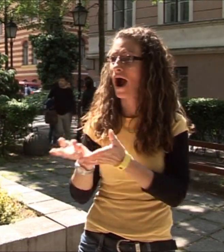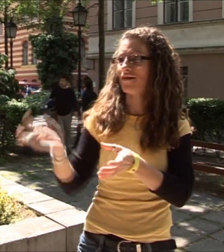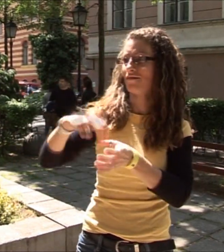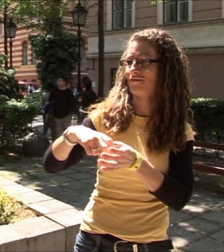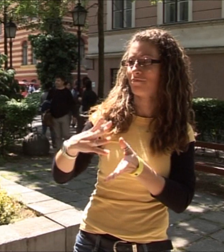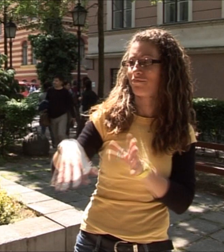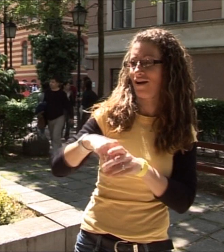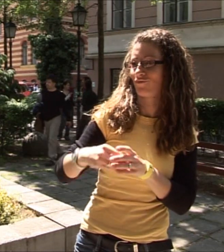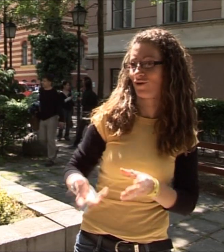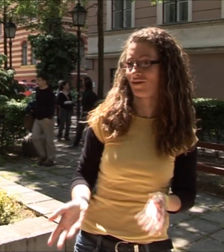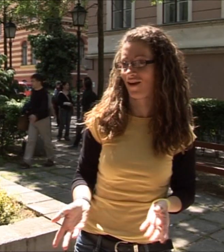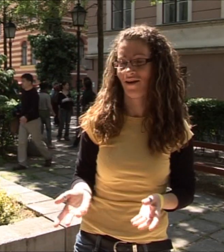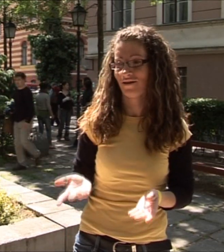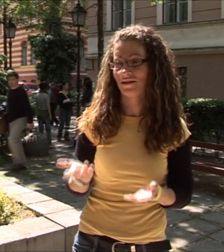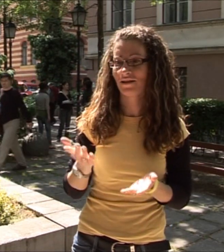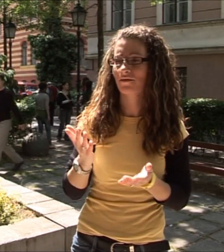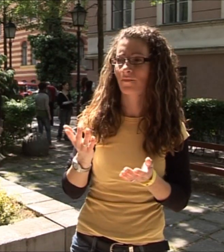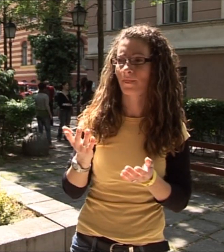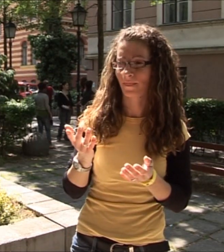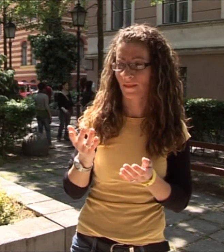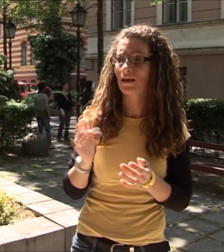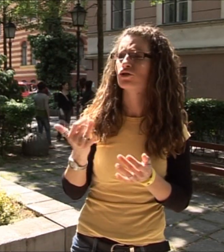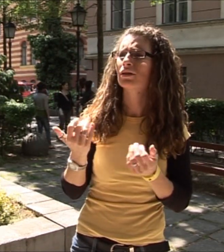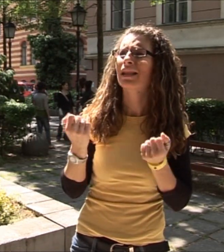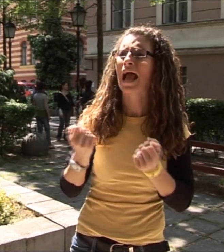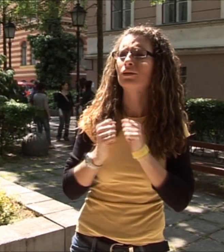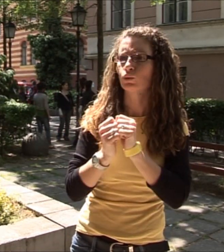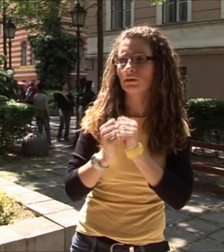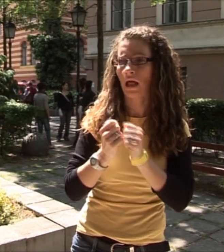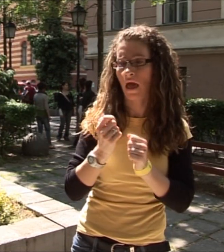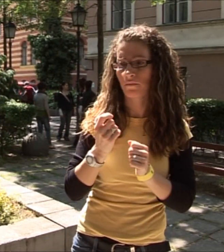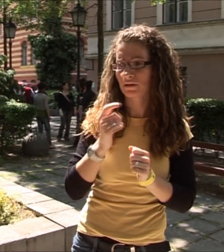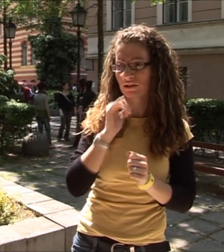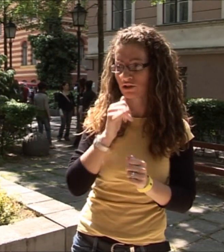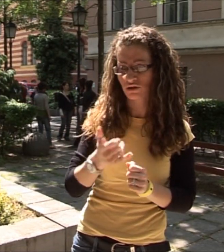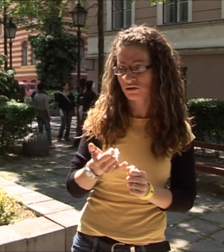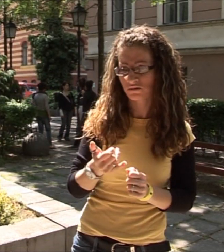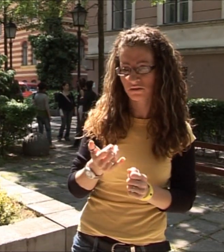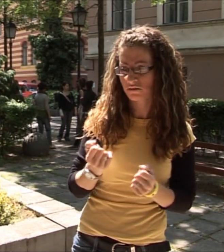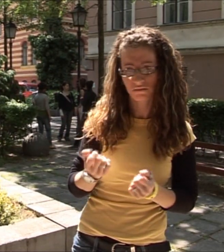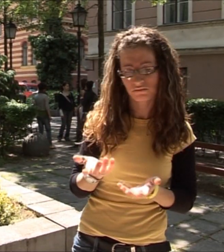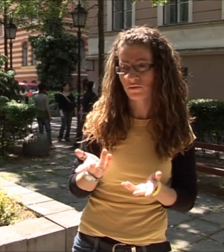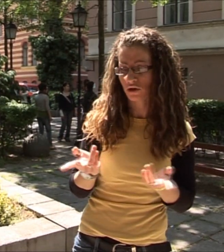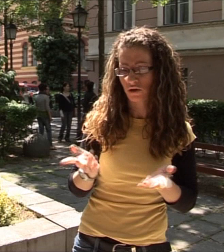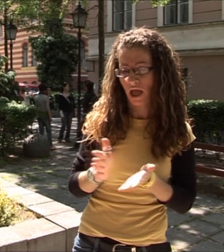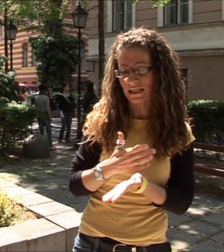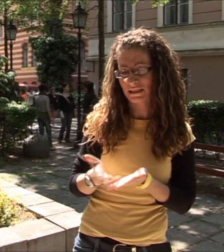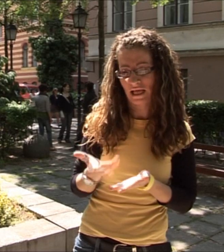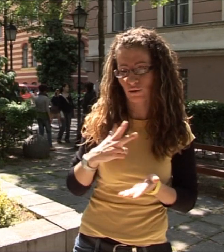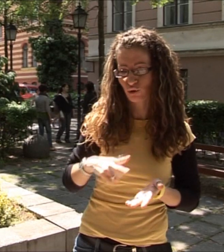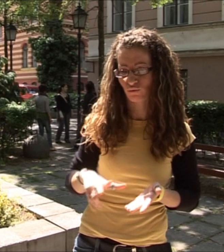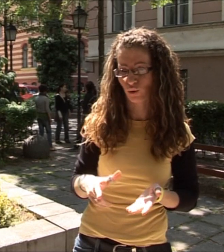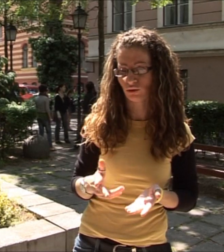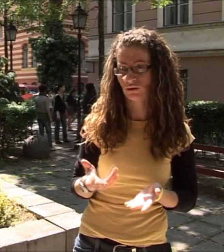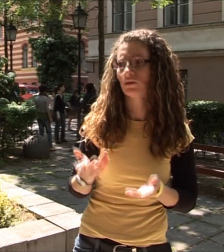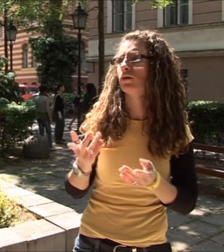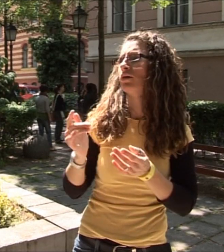részven akkor szívesebben becsatlakoztak és nem volt nehéz küelem egyszerű